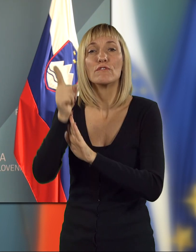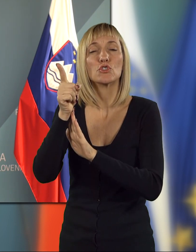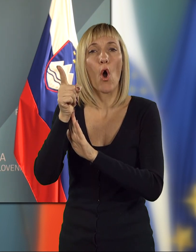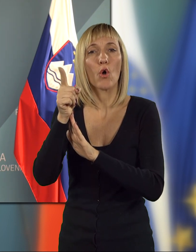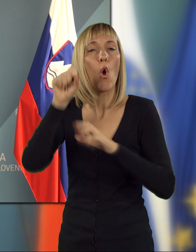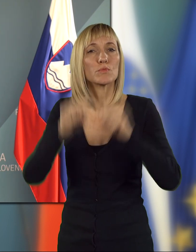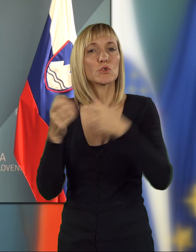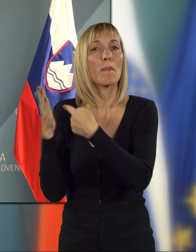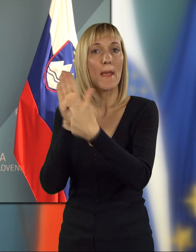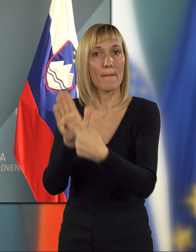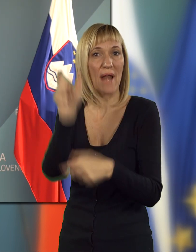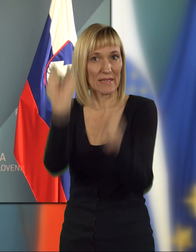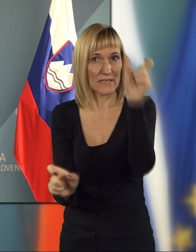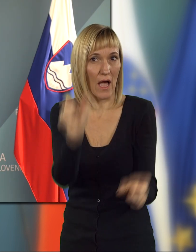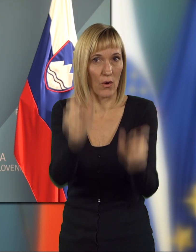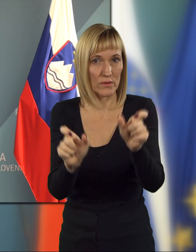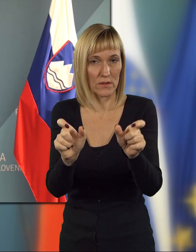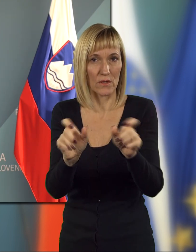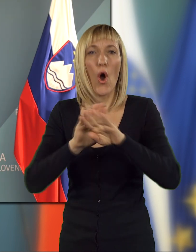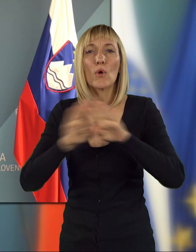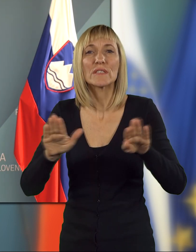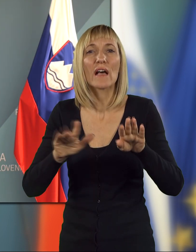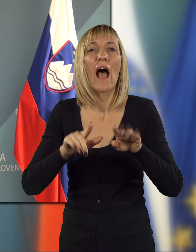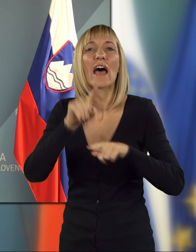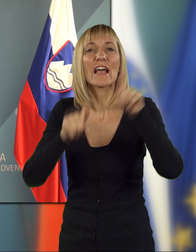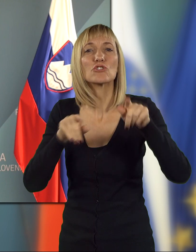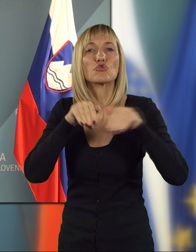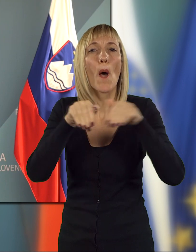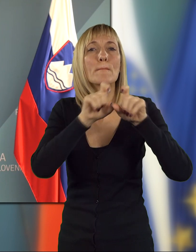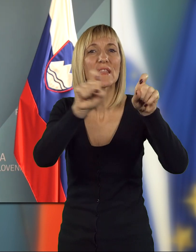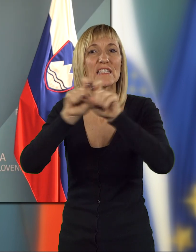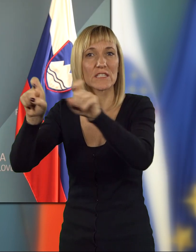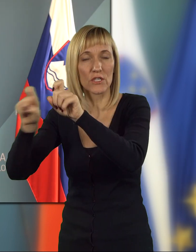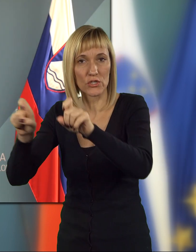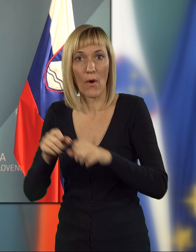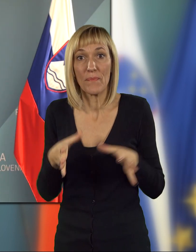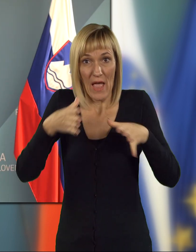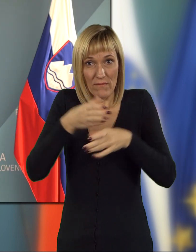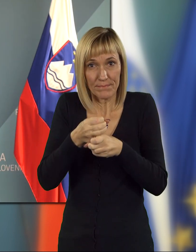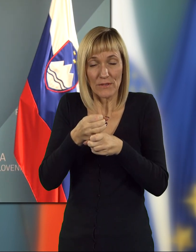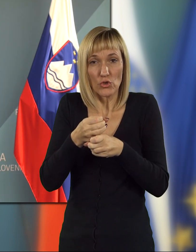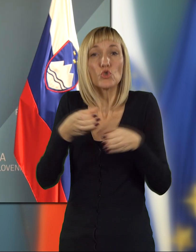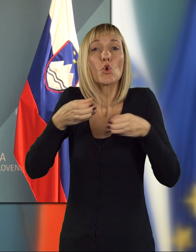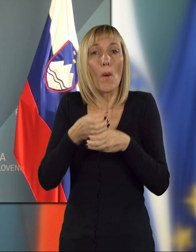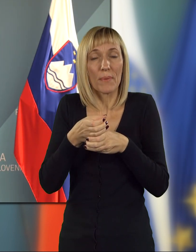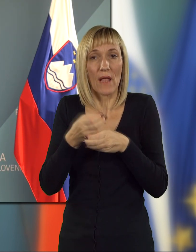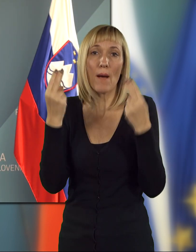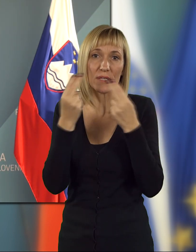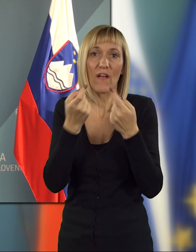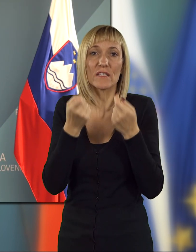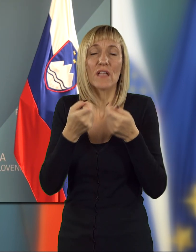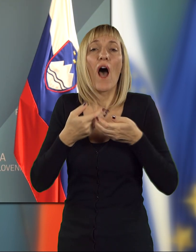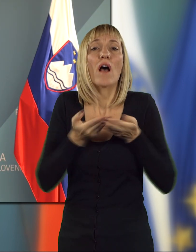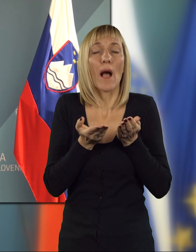visoko usposobljeni predstavniki z domala vseh ministrstev, v ožji pogajalski skupini pa seveda